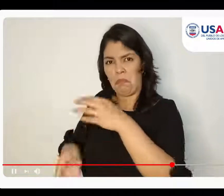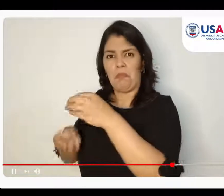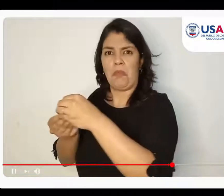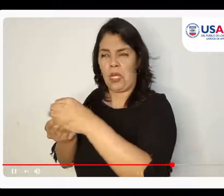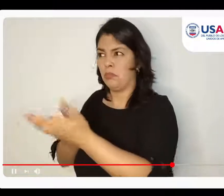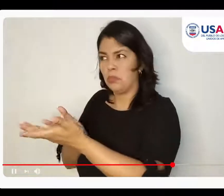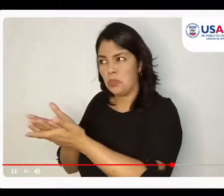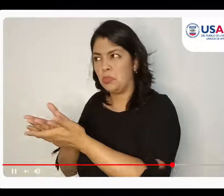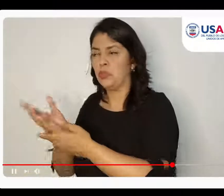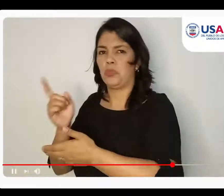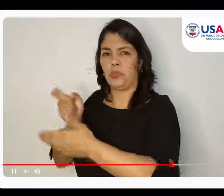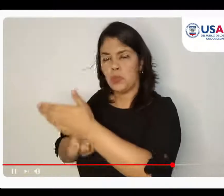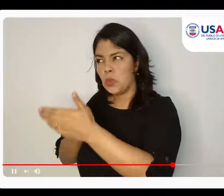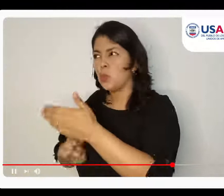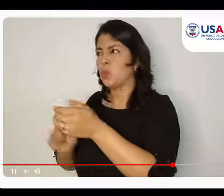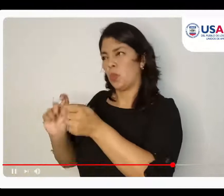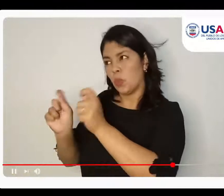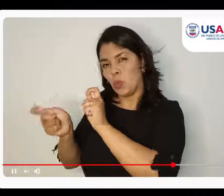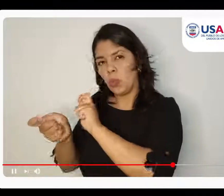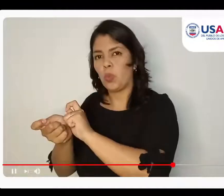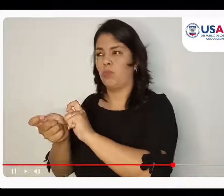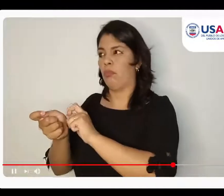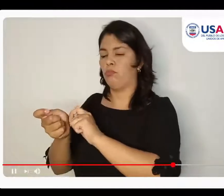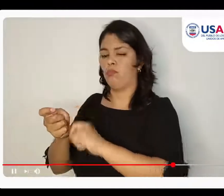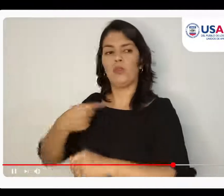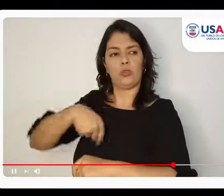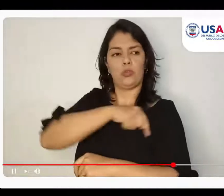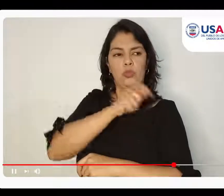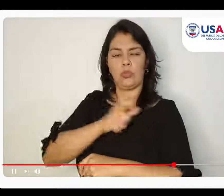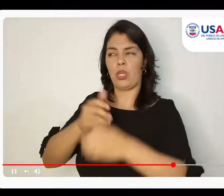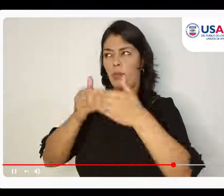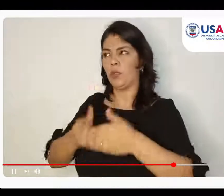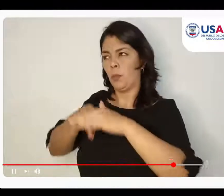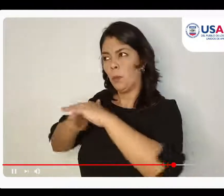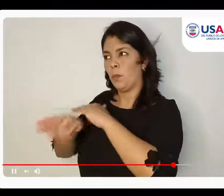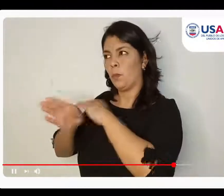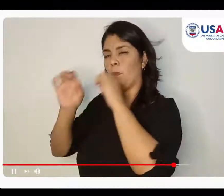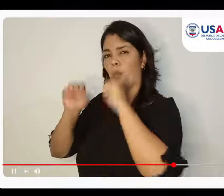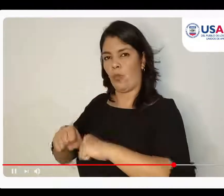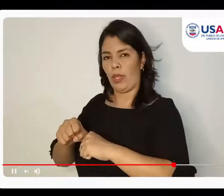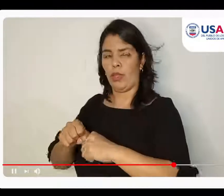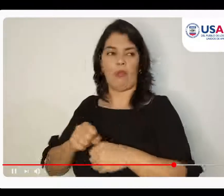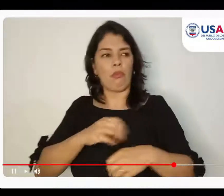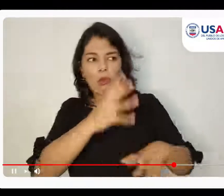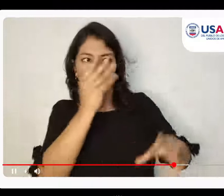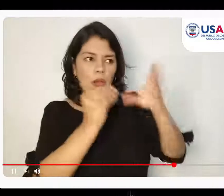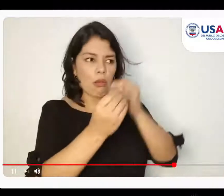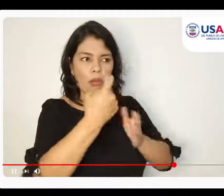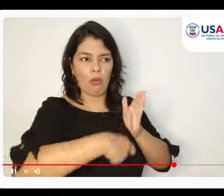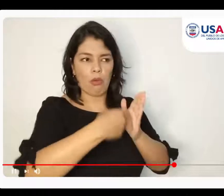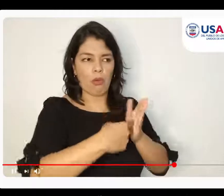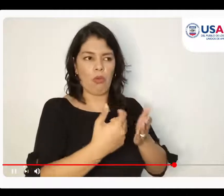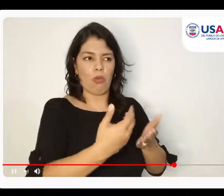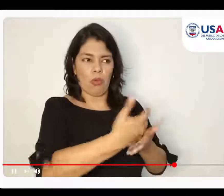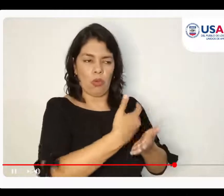tener, debe ajustar, debe contemplar para garantizar la accesibilidad de cualquier persona con algún tipo